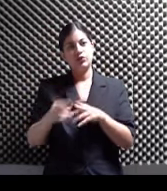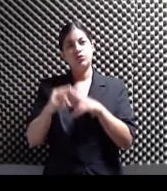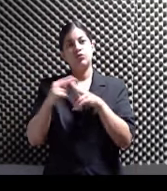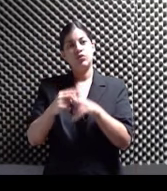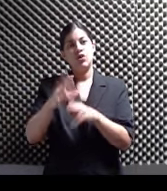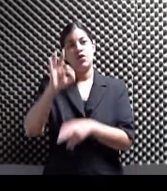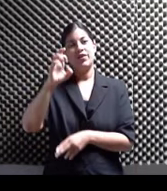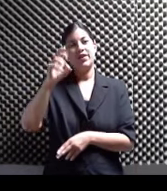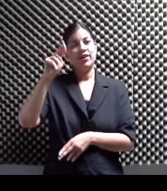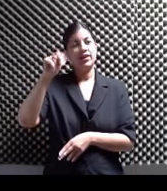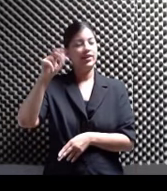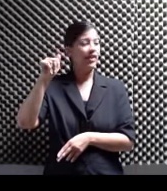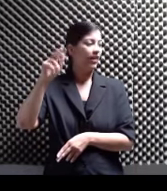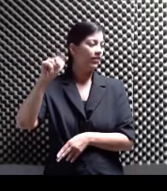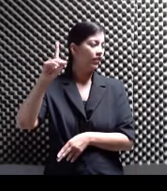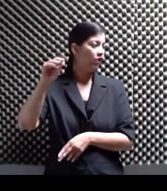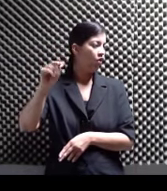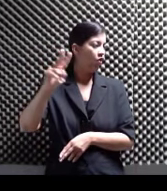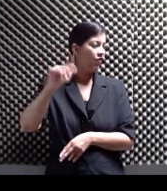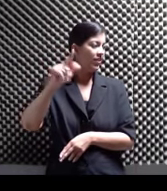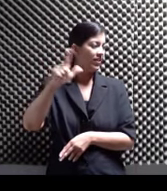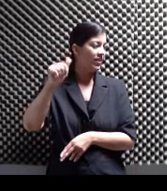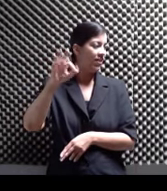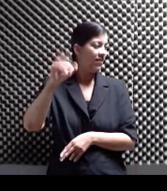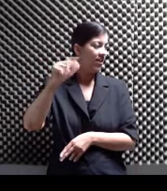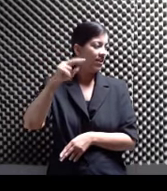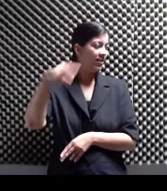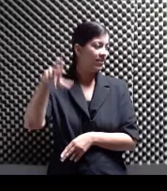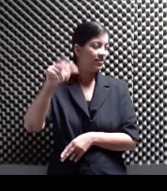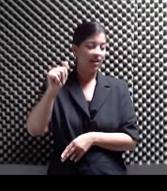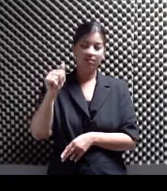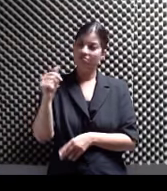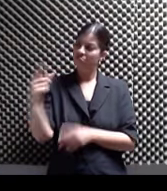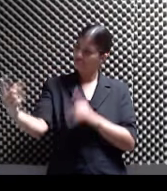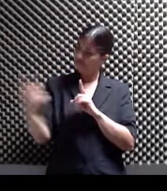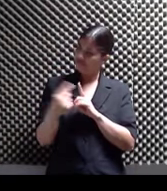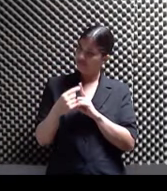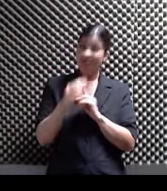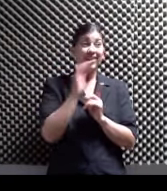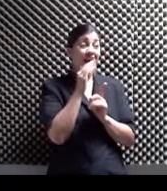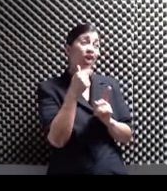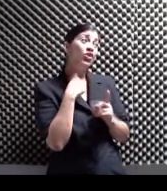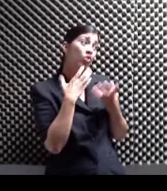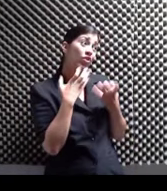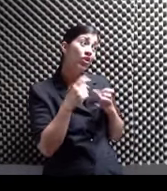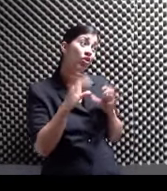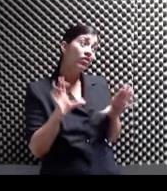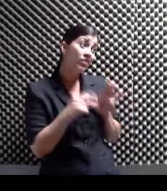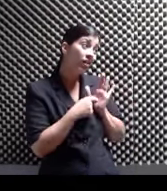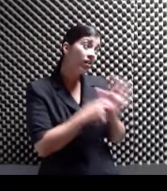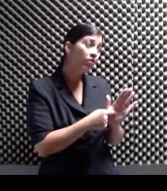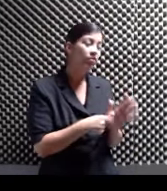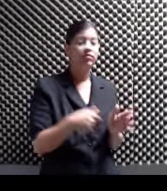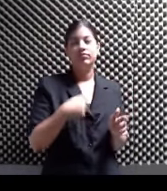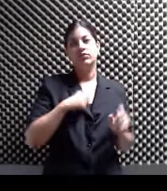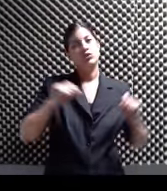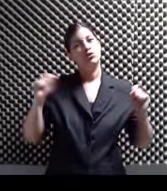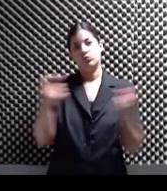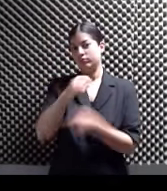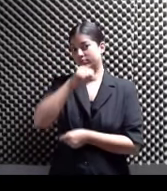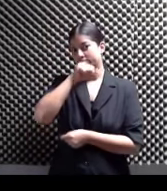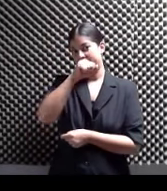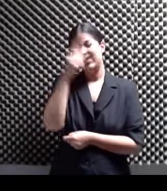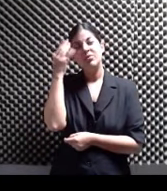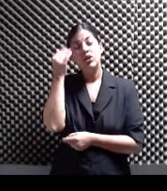Villafaña. Ajá. El año pasado me dice, Ángel, yo tengo esto, yo quiero hacerlo. Entonces los leí, me encantaron porque todos trabajan la